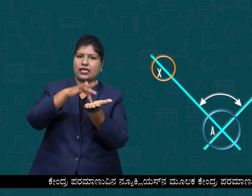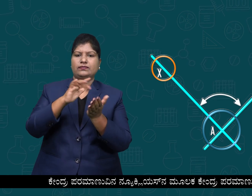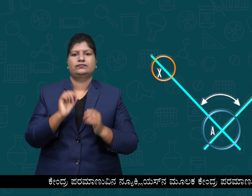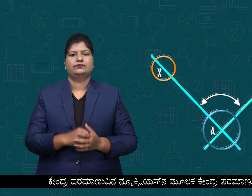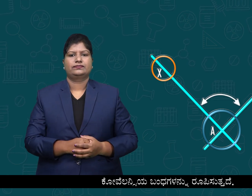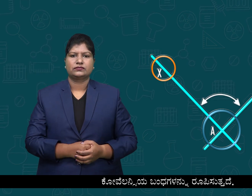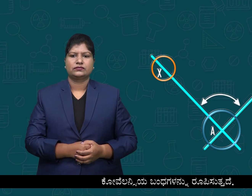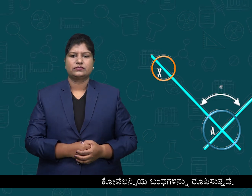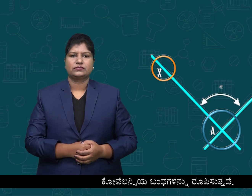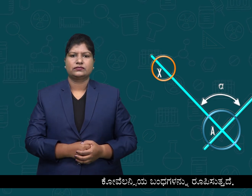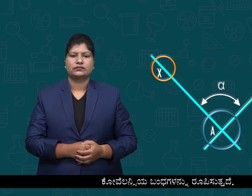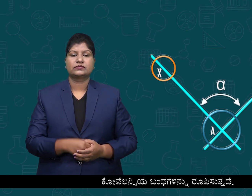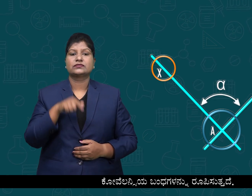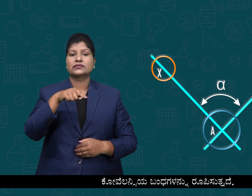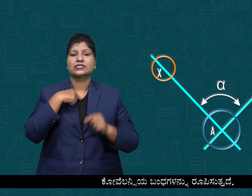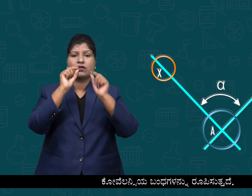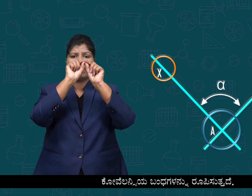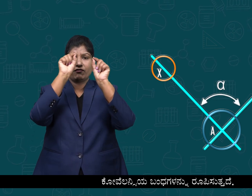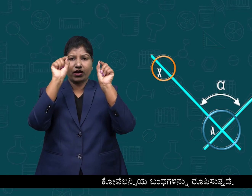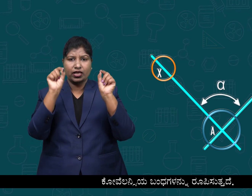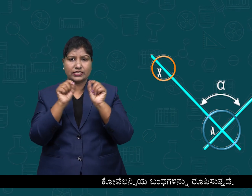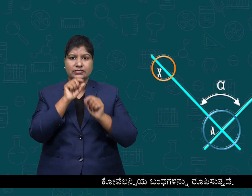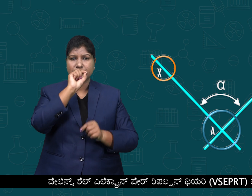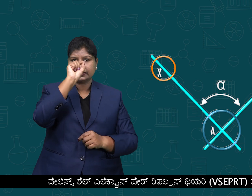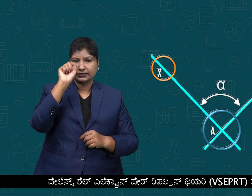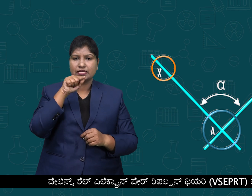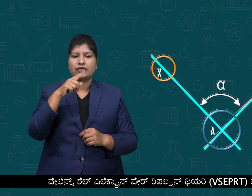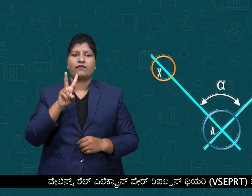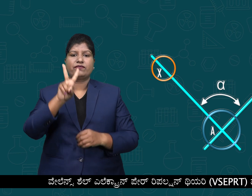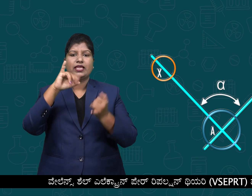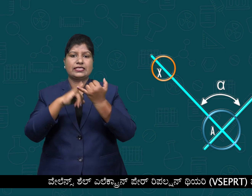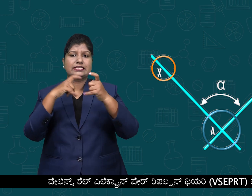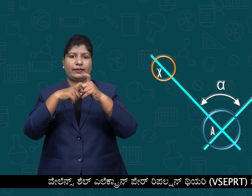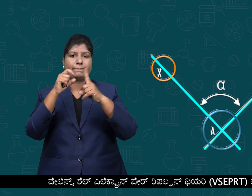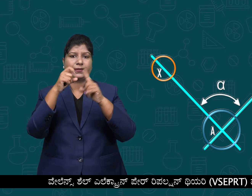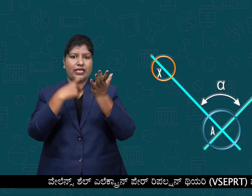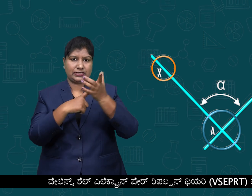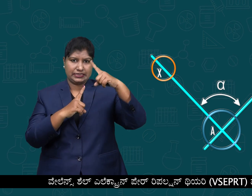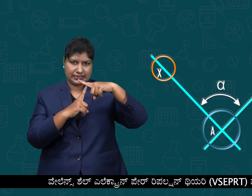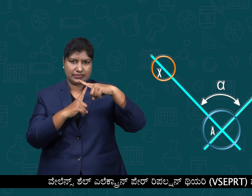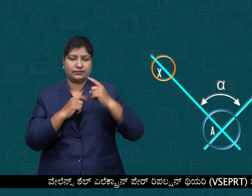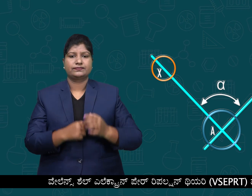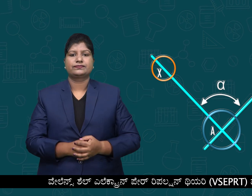ಪರಮಾಣುವಿನೊಂದಿಗೆ ಕೋವೆಲೆನ್ಸಿಯ ಬಂಧಗಳನ್ನು ರೂಪಿಸುತ್ತದೆ. ವೇಲೆನ್ಸ್ ಶೆಲ್ ಎಲೆಕ್ಟ್ರಾನ್ ಪೇರ್ ರಿಪಲ್ಗನ್ ಥಿಯರಿ